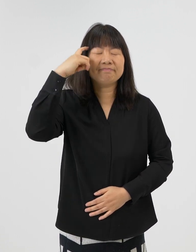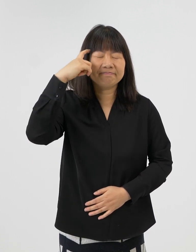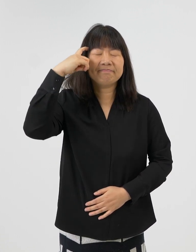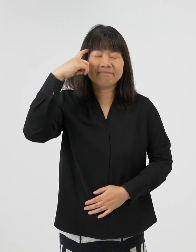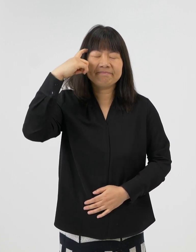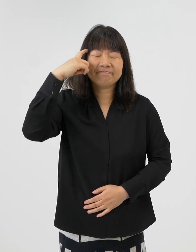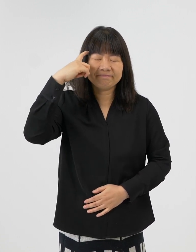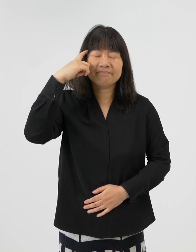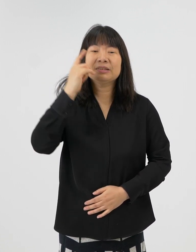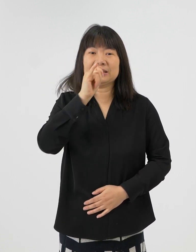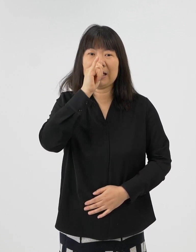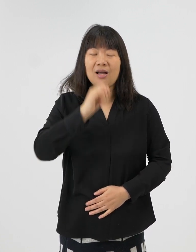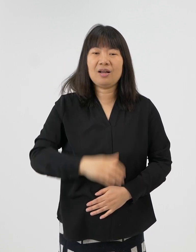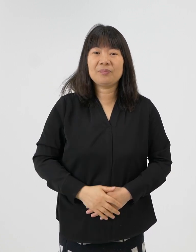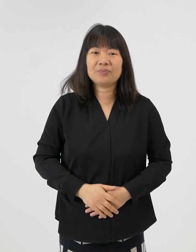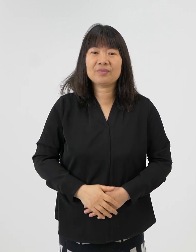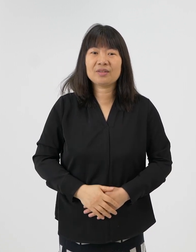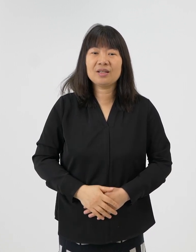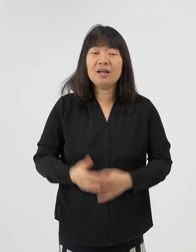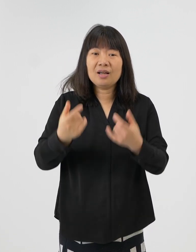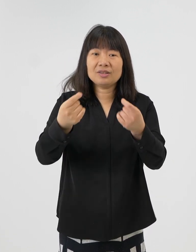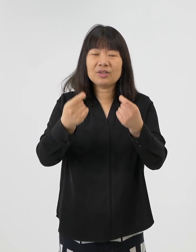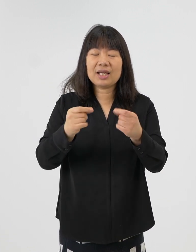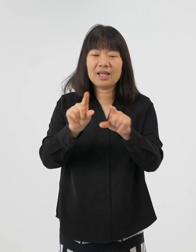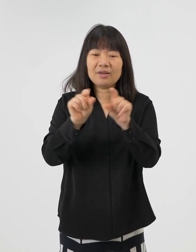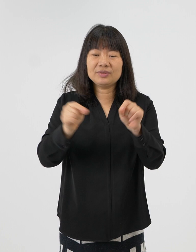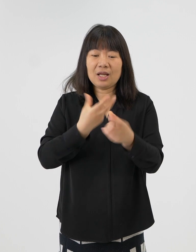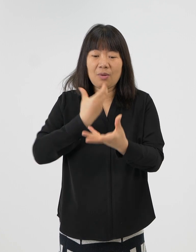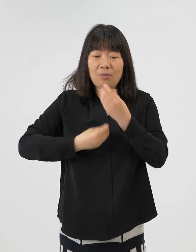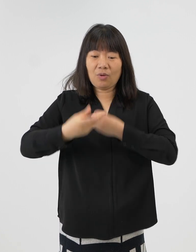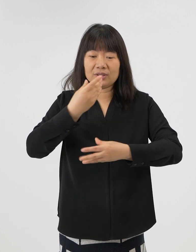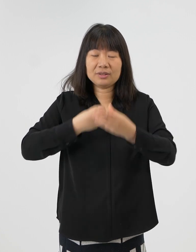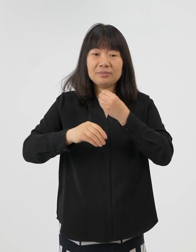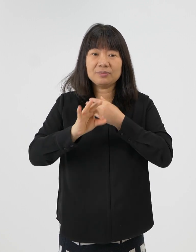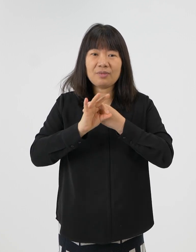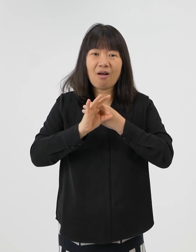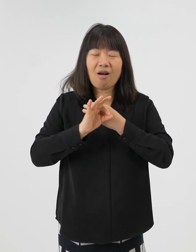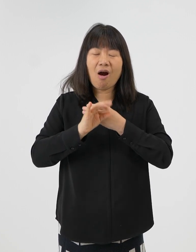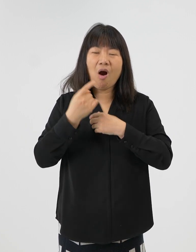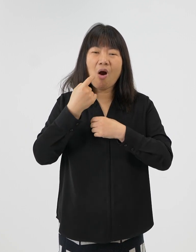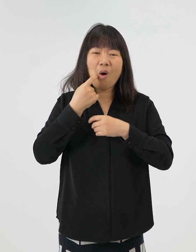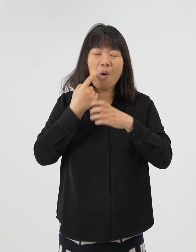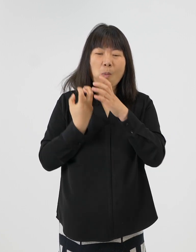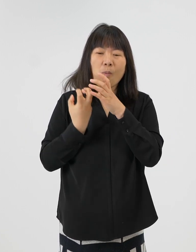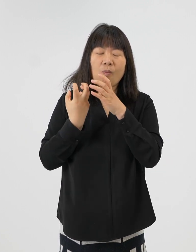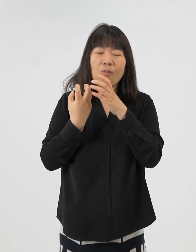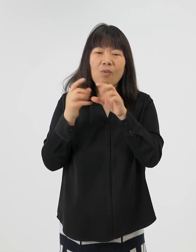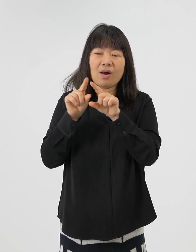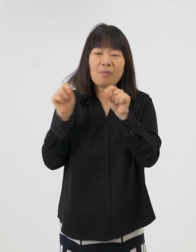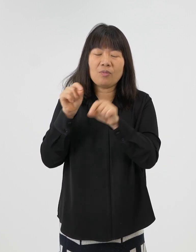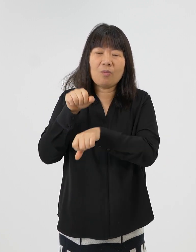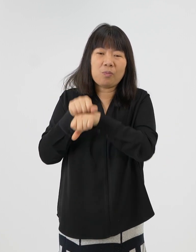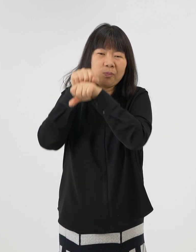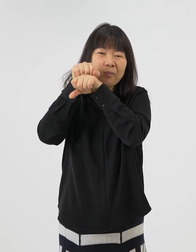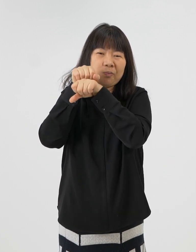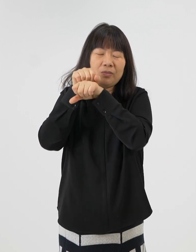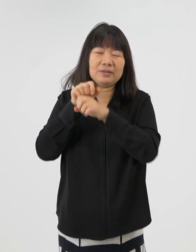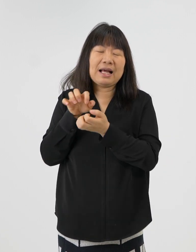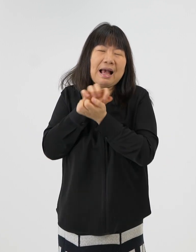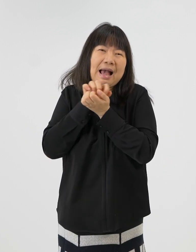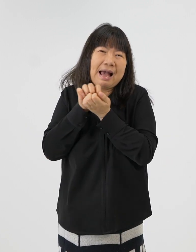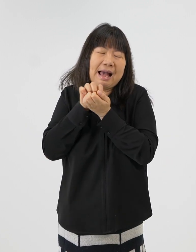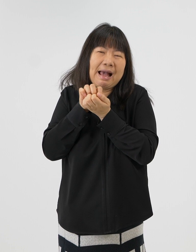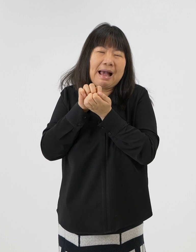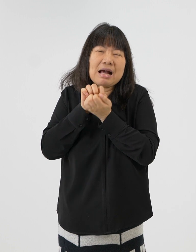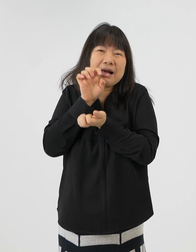되새김질하는 짐승들이 있죠. 음식을 먹으면 넓적한 맷돌 같은 어금니에다 음식을 올려놓고 갈아서